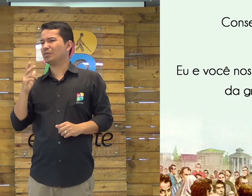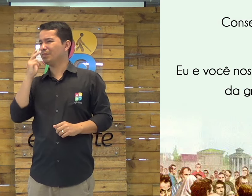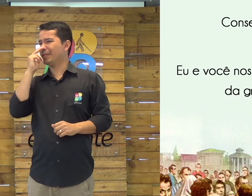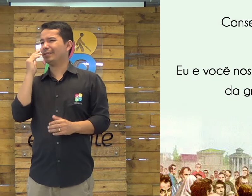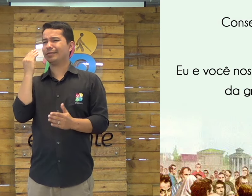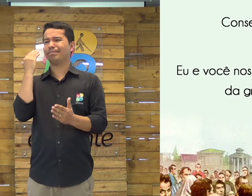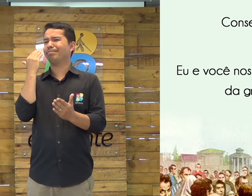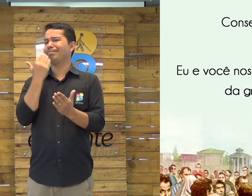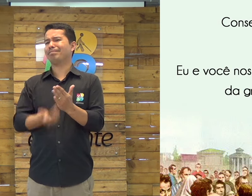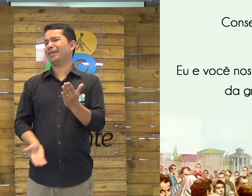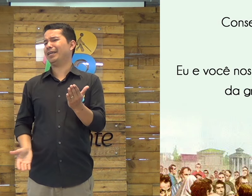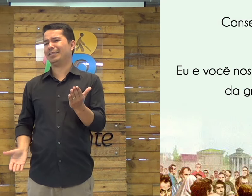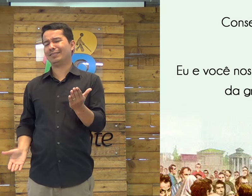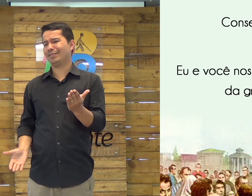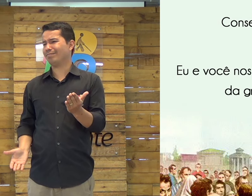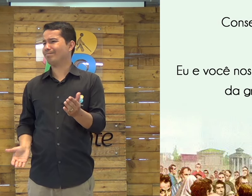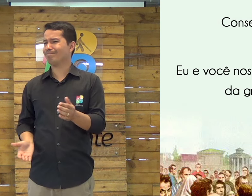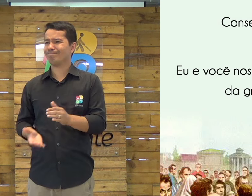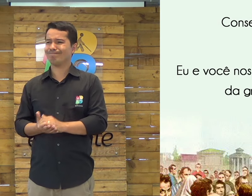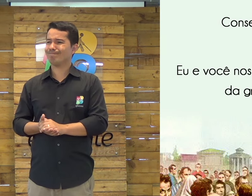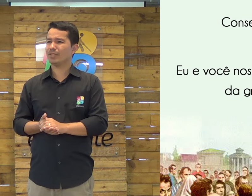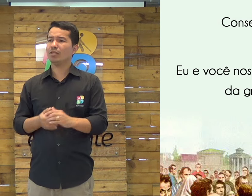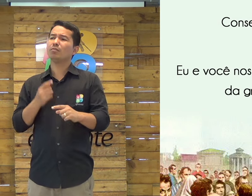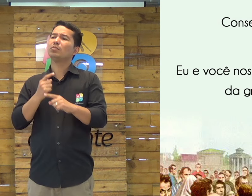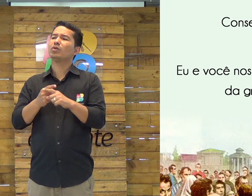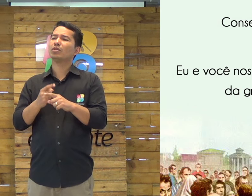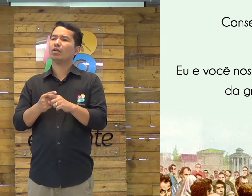Algumas pessoas acham que